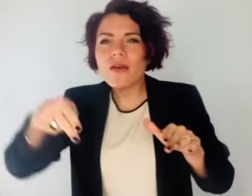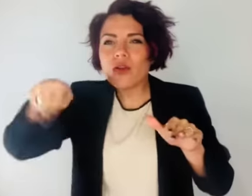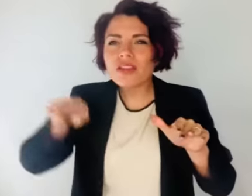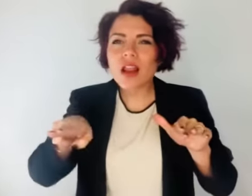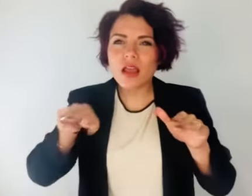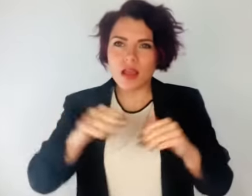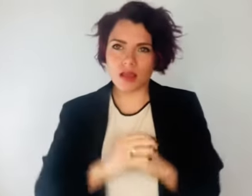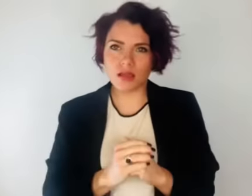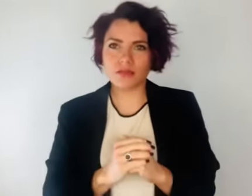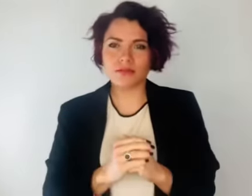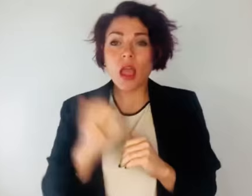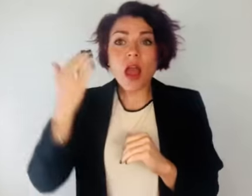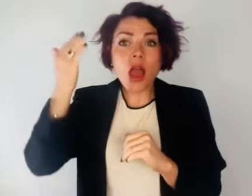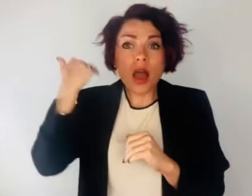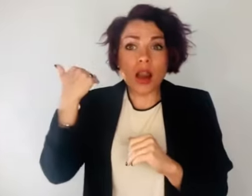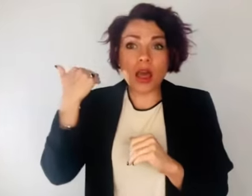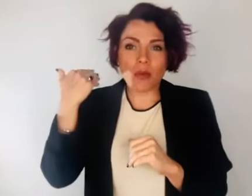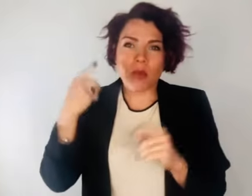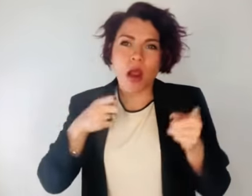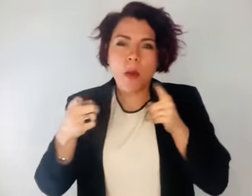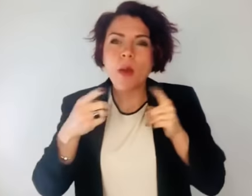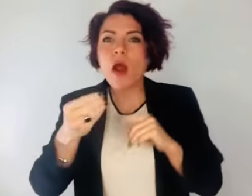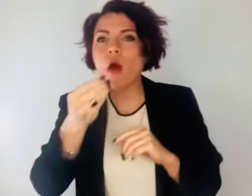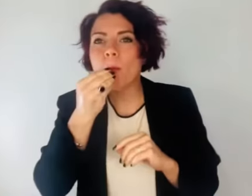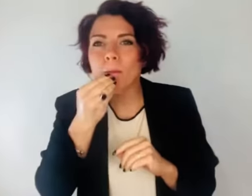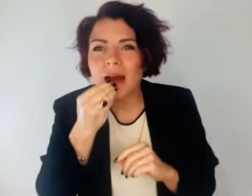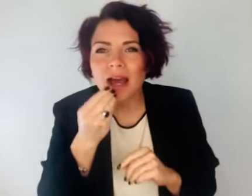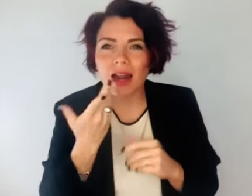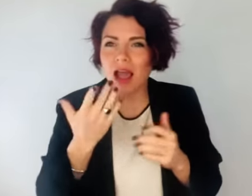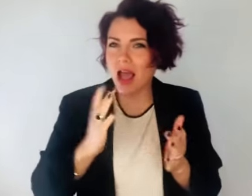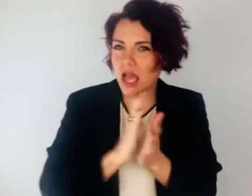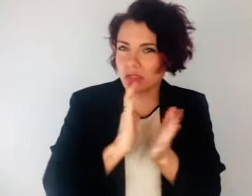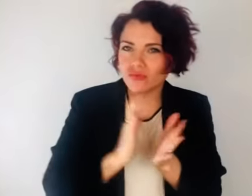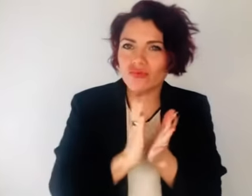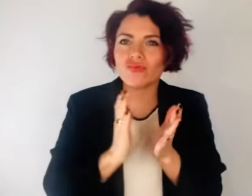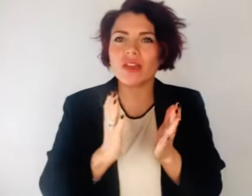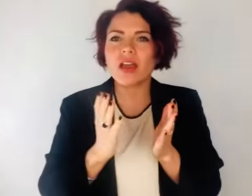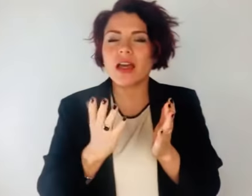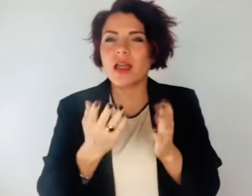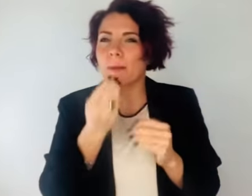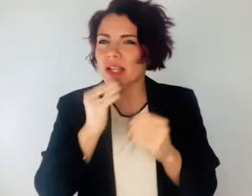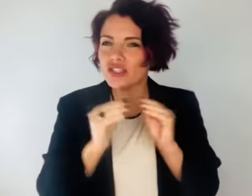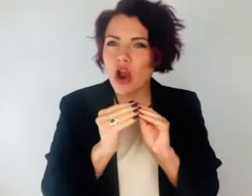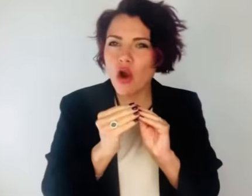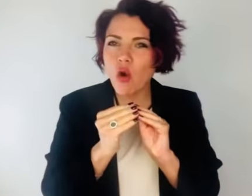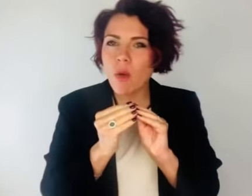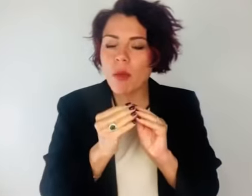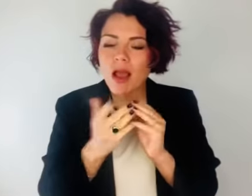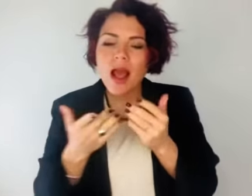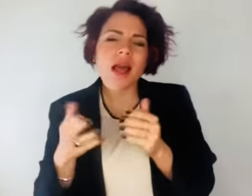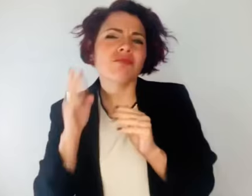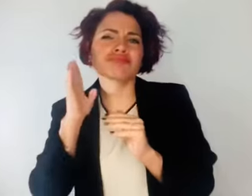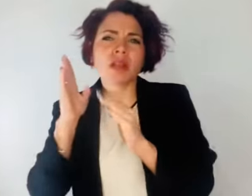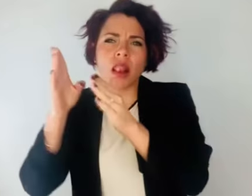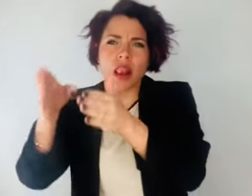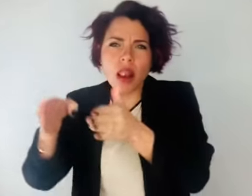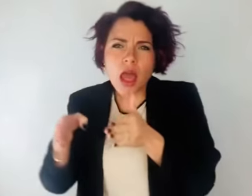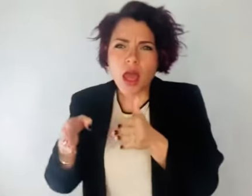mensa in quell'epoca durante i pranzi festivi si mangiava sud e ritucci sdraiati e in particolare si